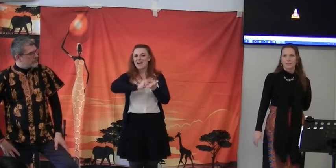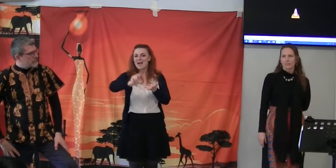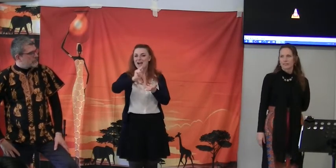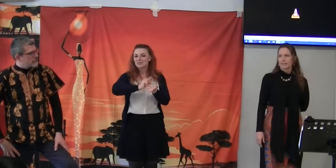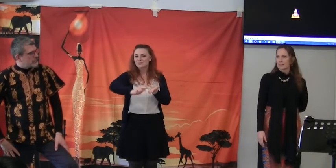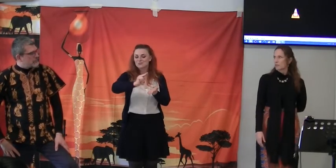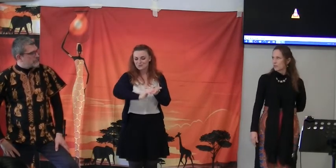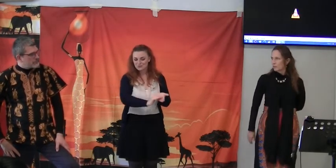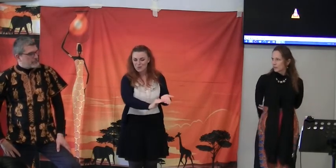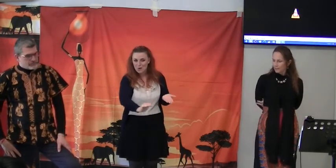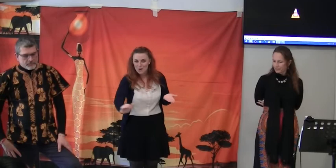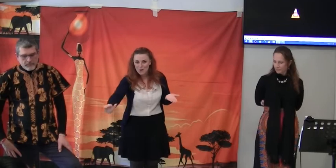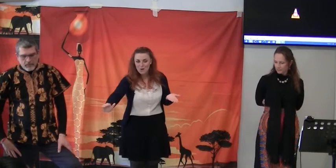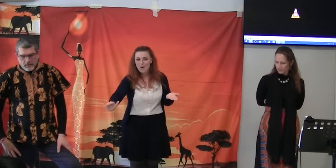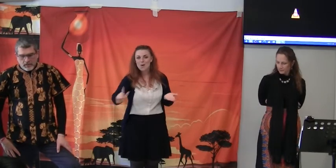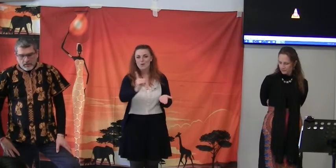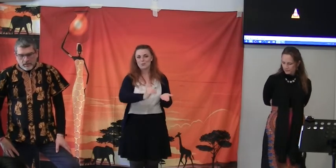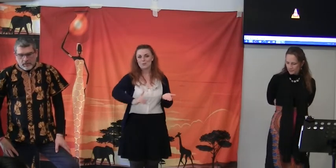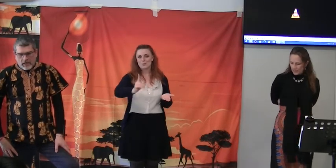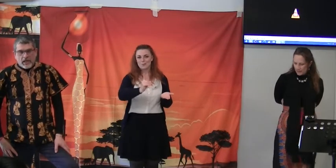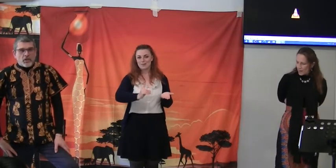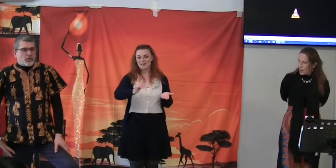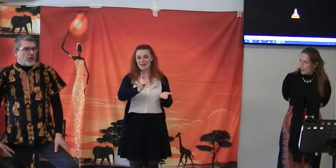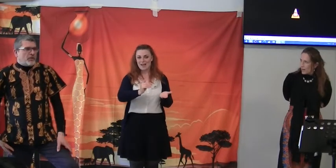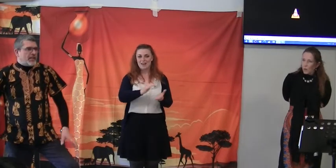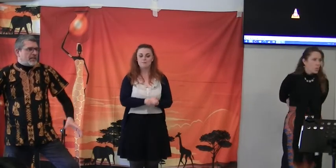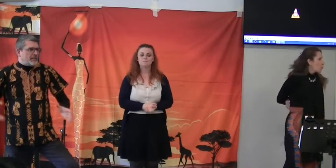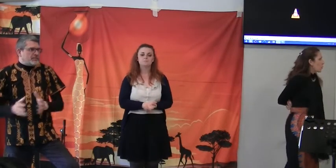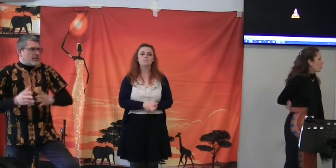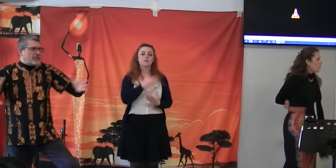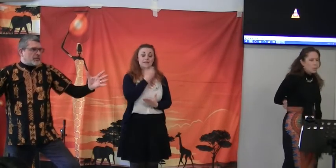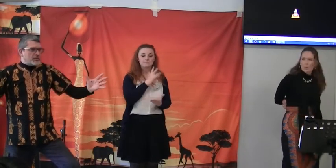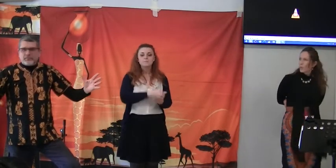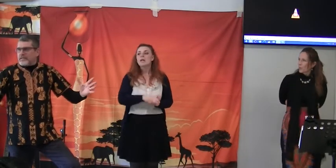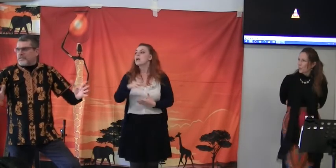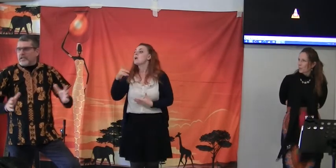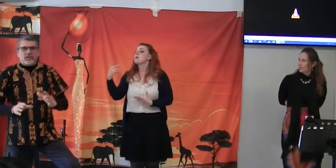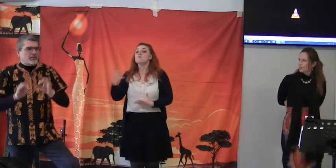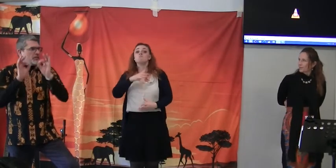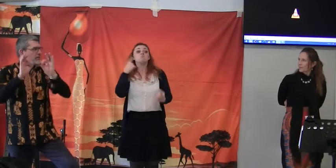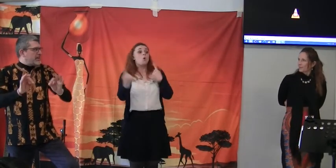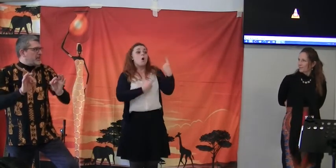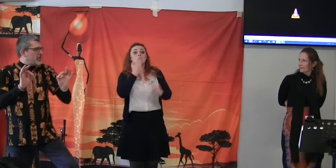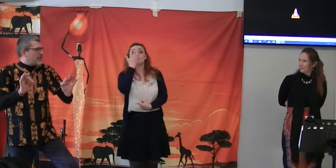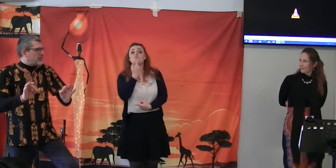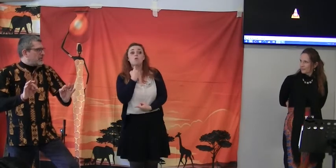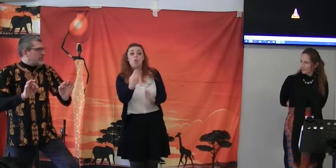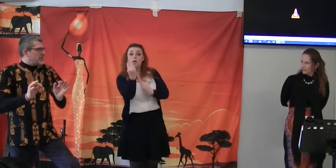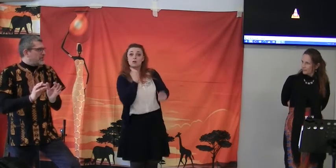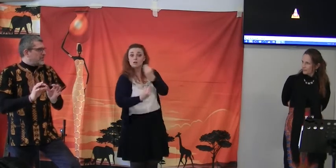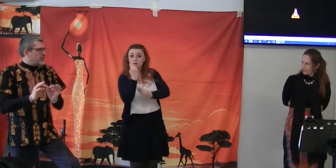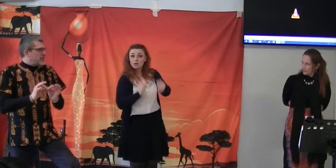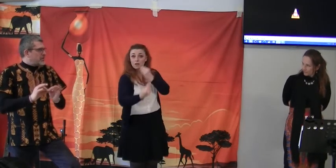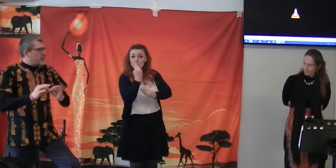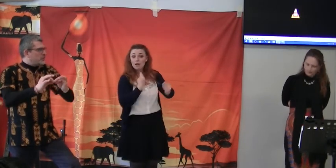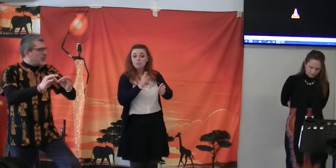contatto, quindi ringraziamo anche loro. Allora, qualcuno può chiedere qual è il prossimo passo? Allora, noi attualmente quello che stiamo,